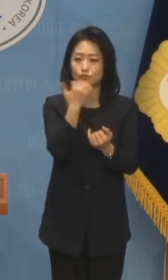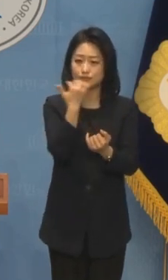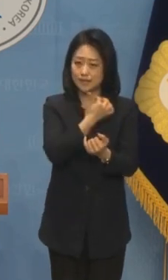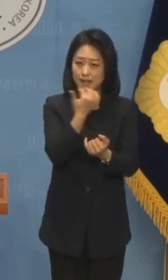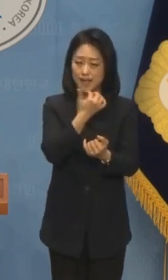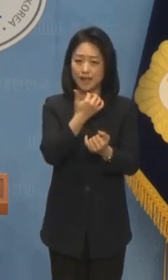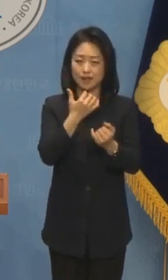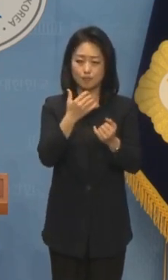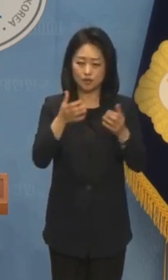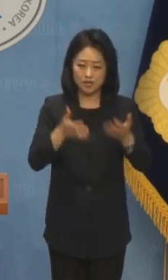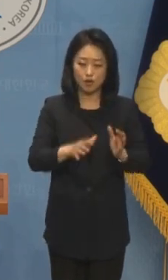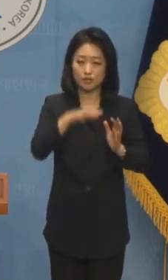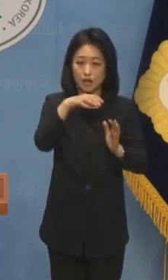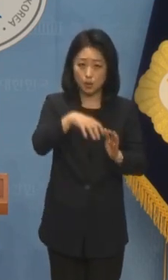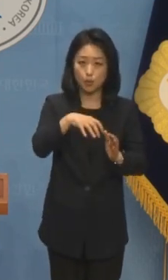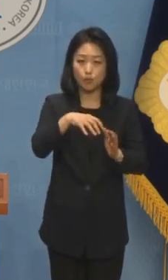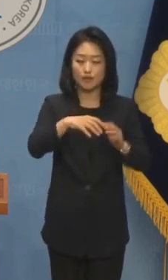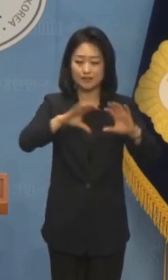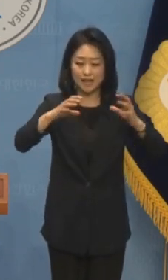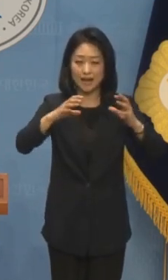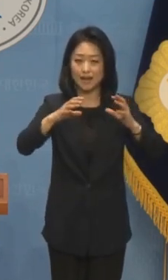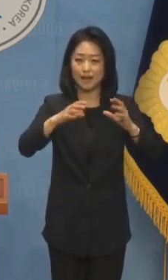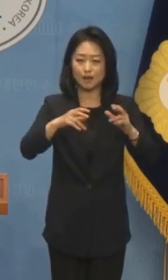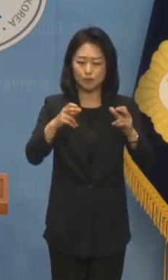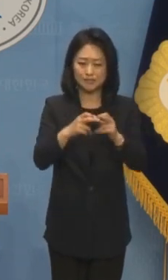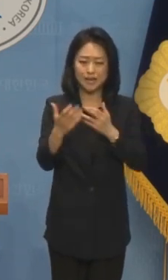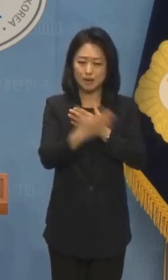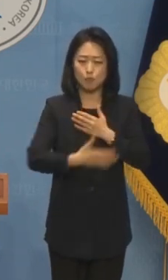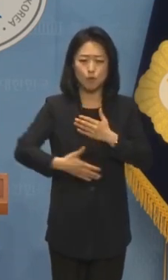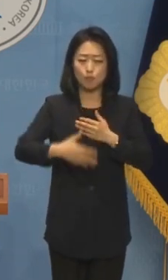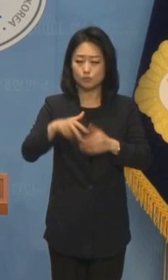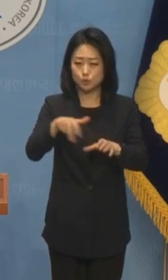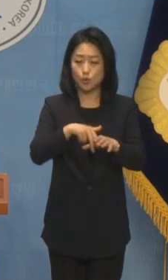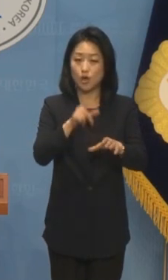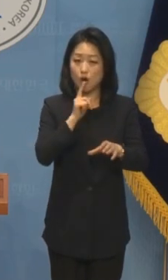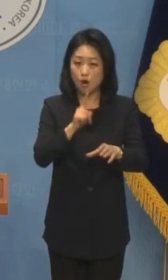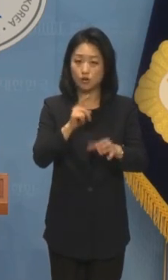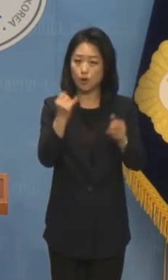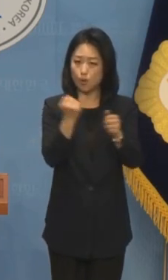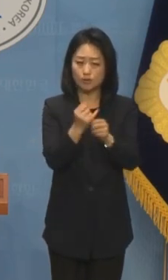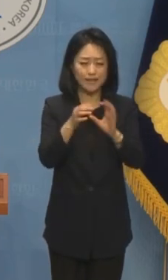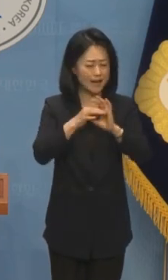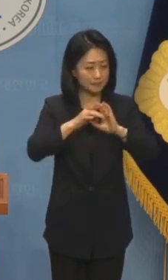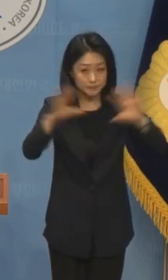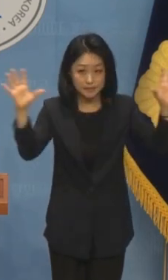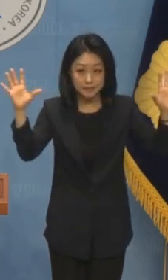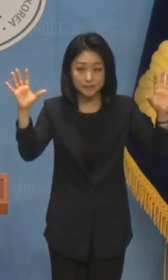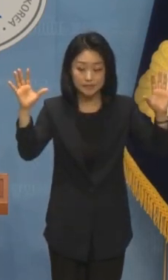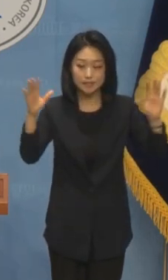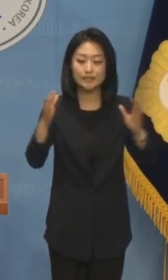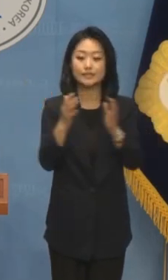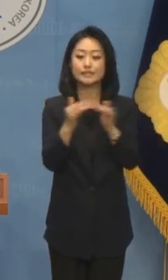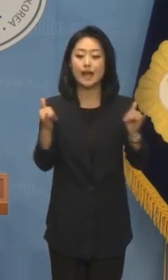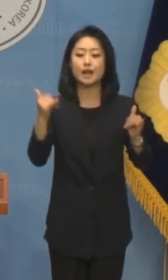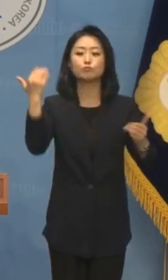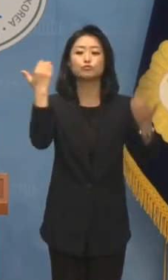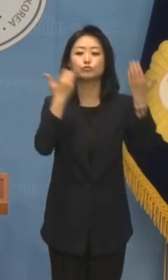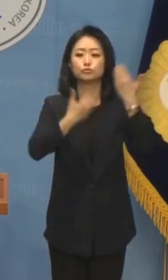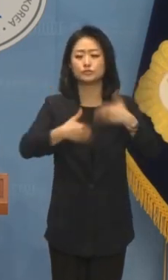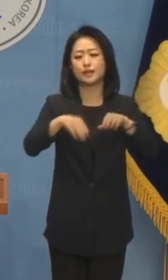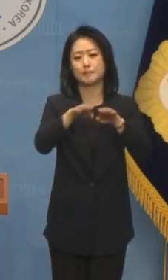피부색, 출신, 민족과 지역, 장애, 신체 조건, 종교, 언어, 혼인 등과 관계없이